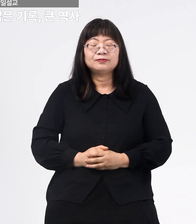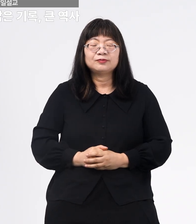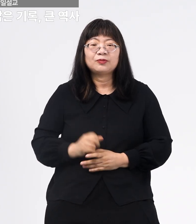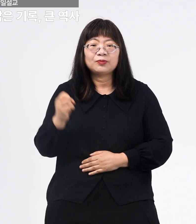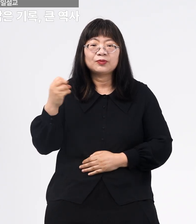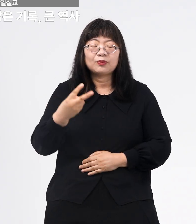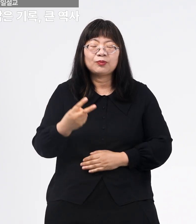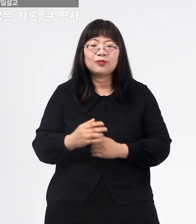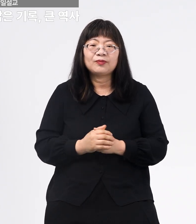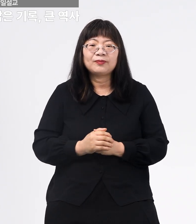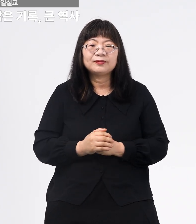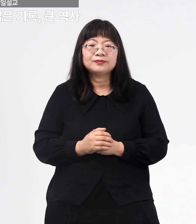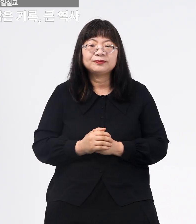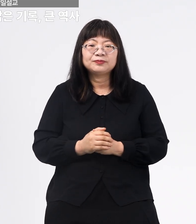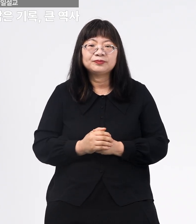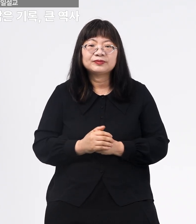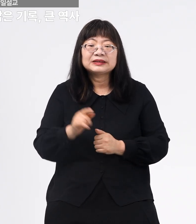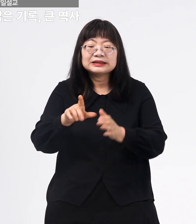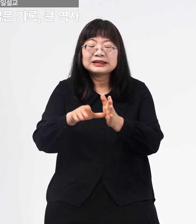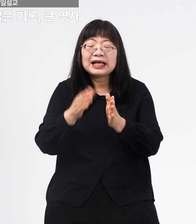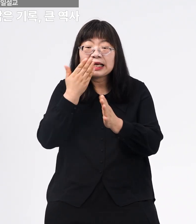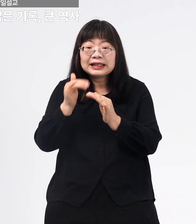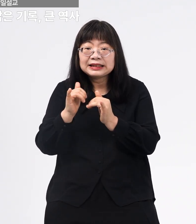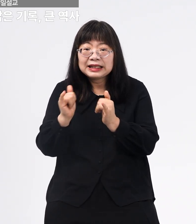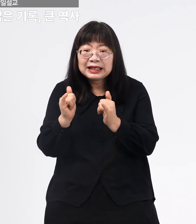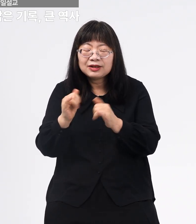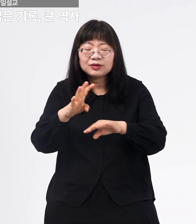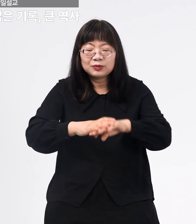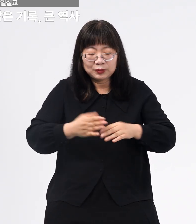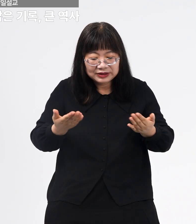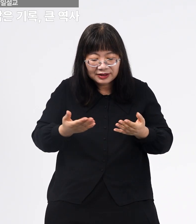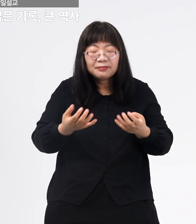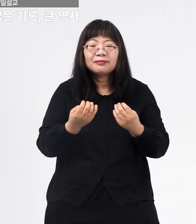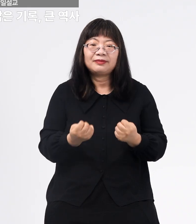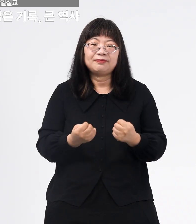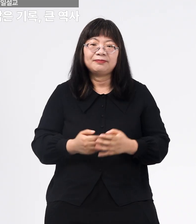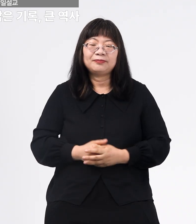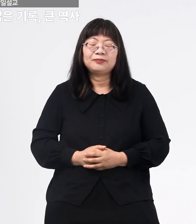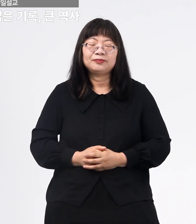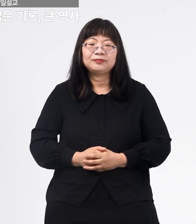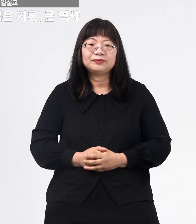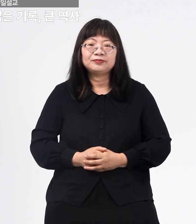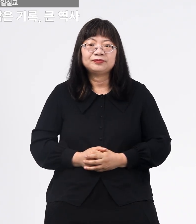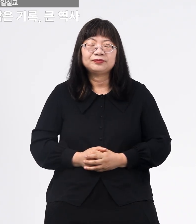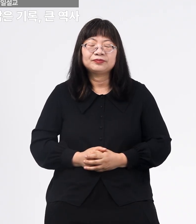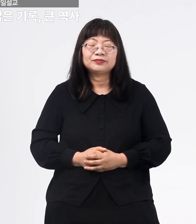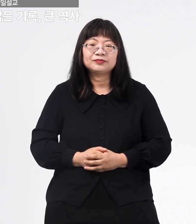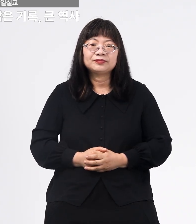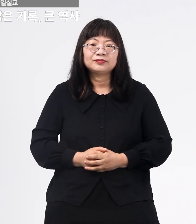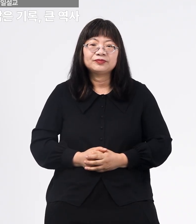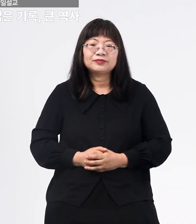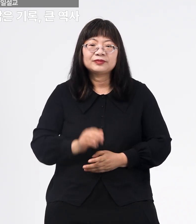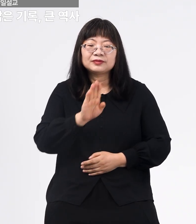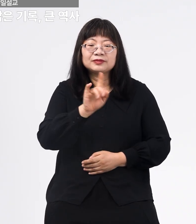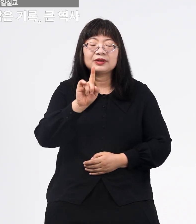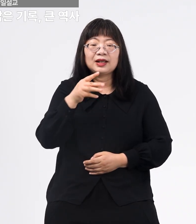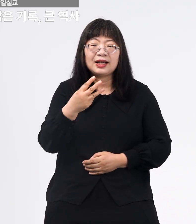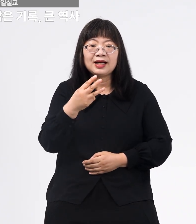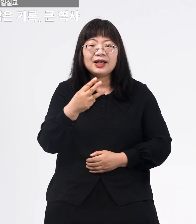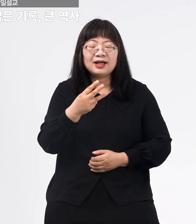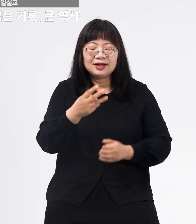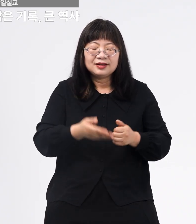그리고 대개 이때 가나안 사람들은 농사를 많이 지었습니다. 그래서 그들은 바알을